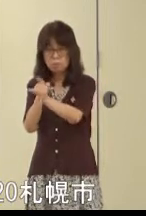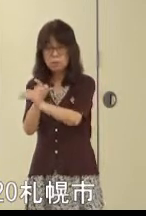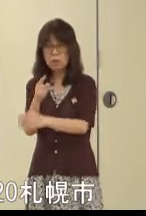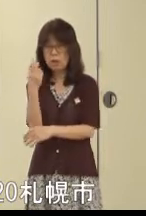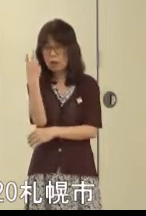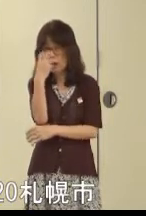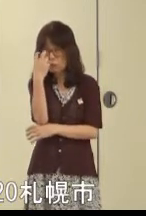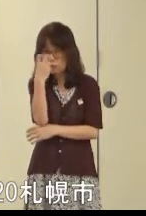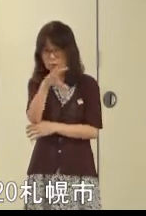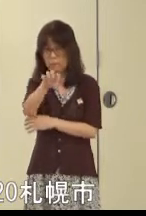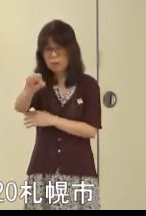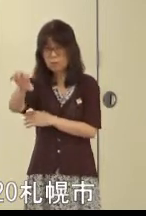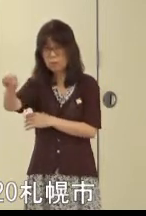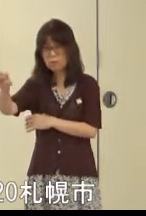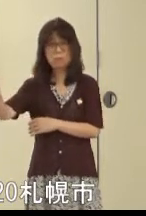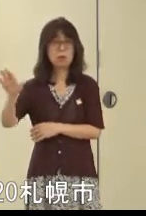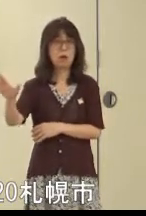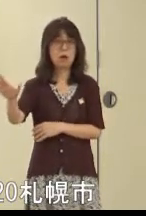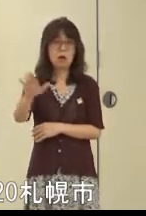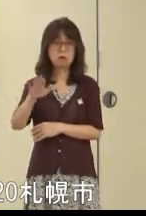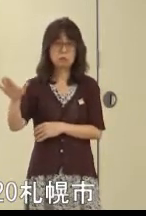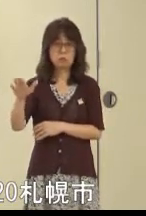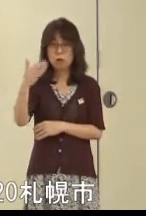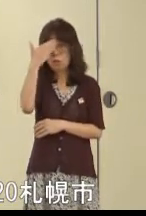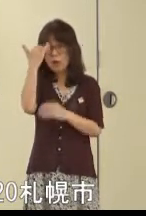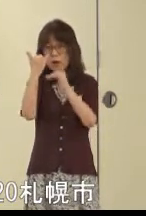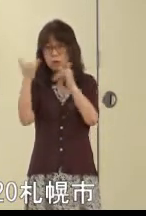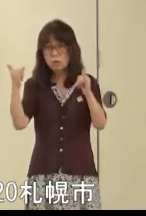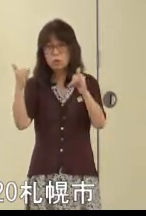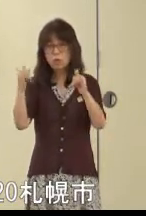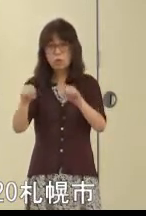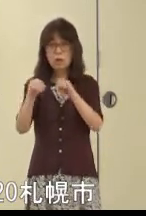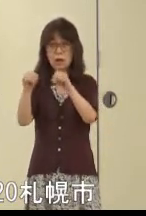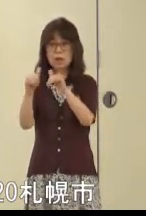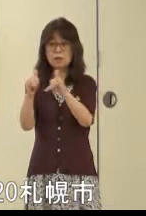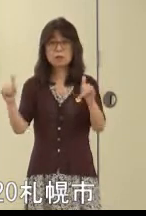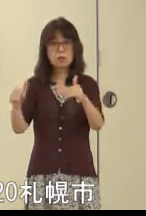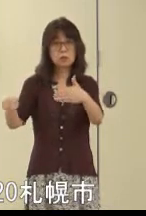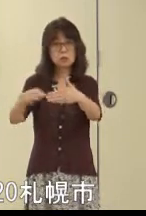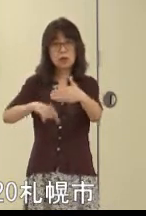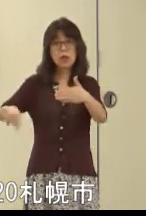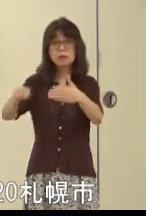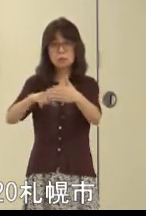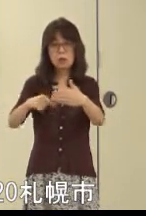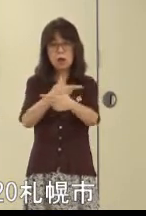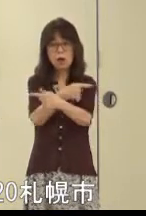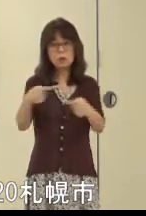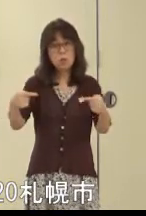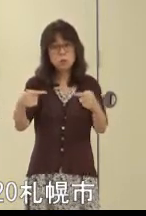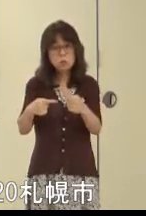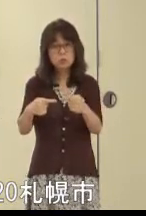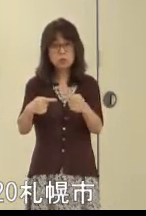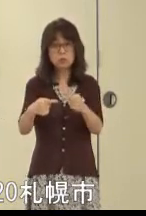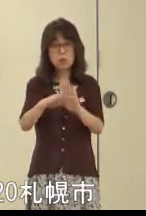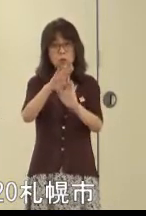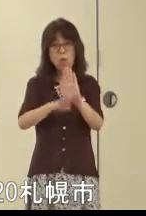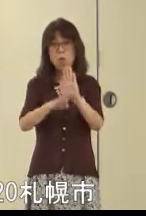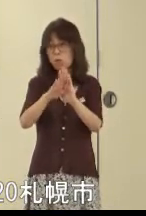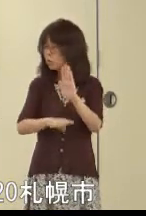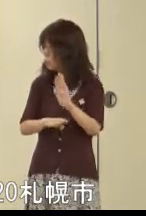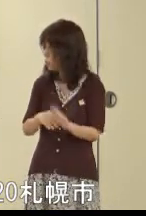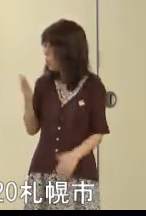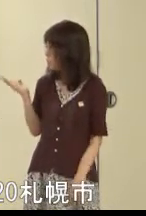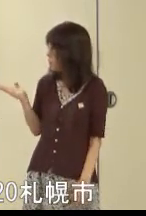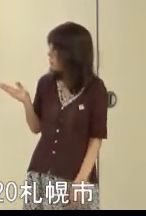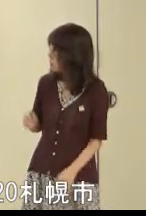まあそういった感染者の行動の中にはですねこのような共通する項目というものがござい